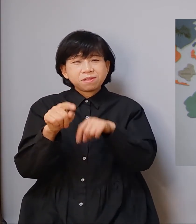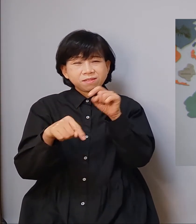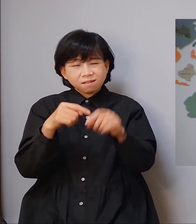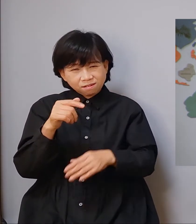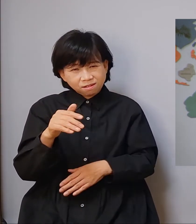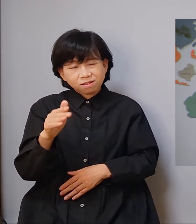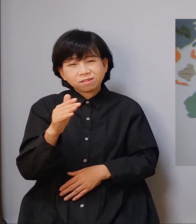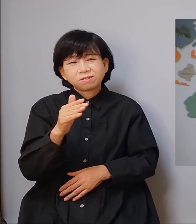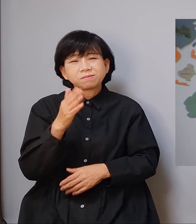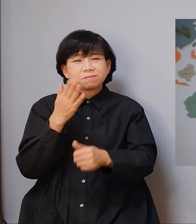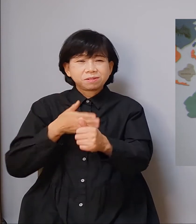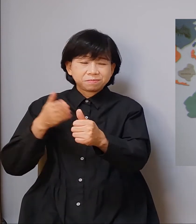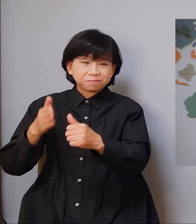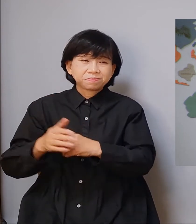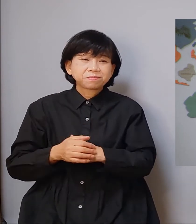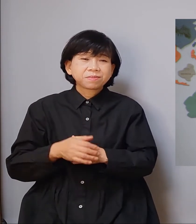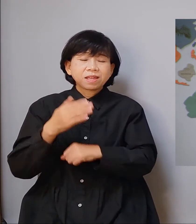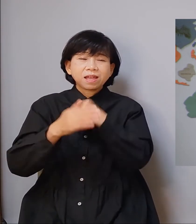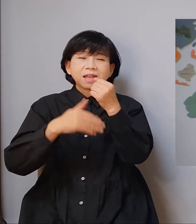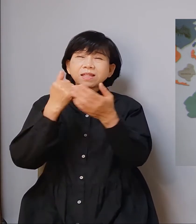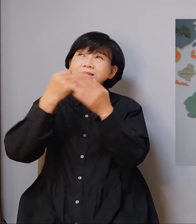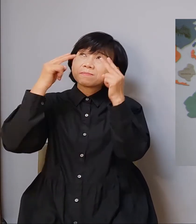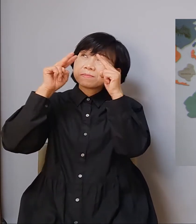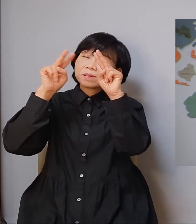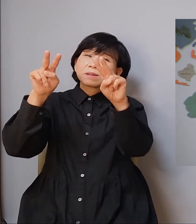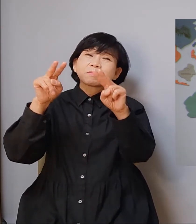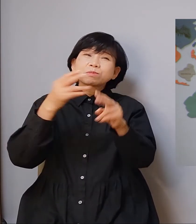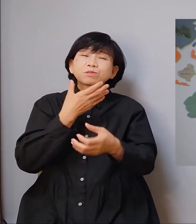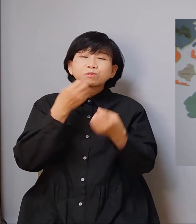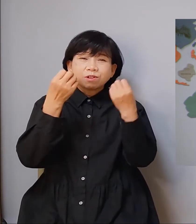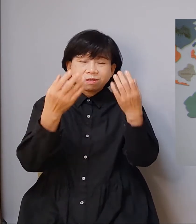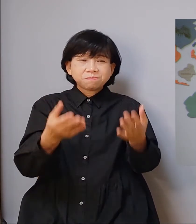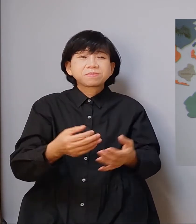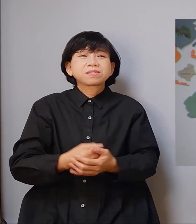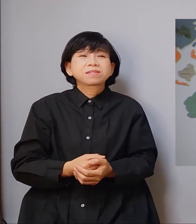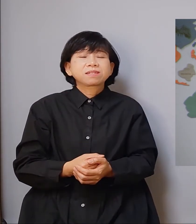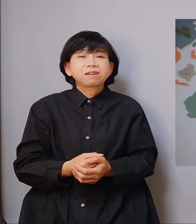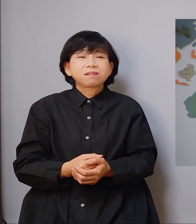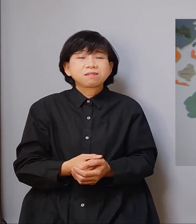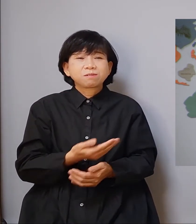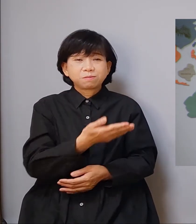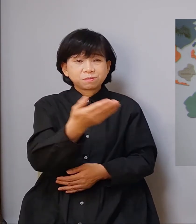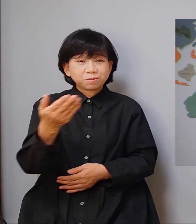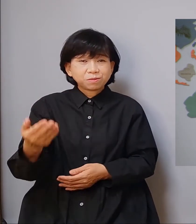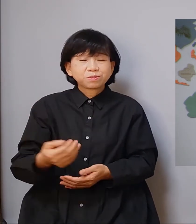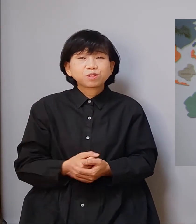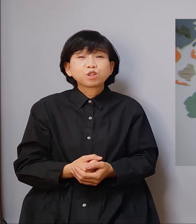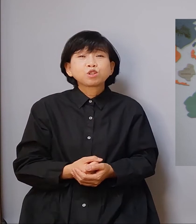있기를 바랍니다. 하나님 바라보실 수 있기를 축원합니다. 여러분